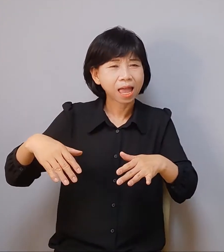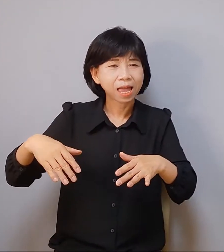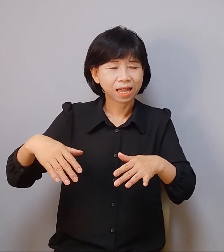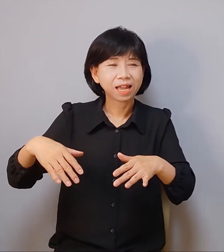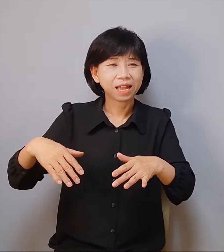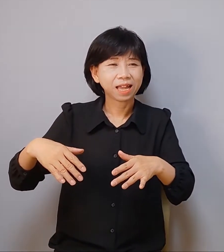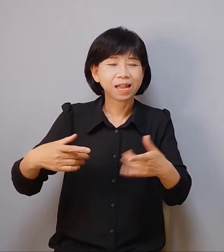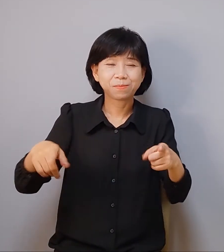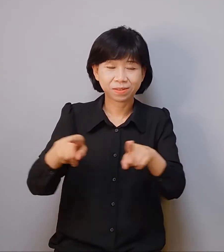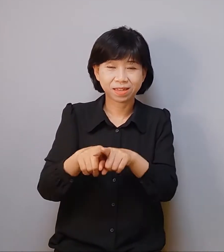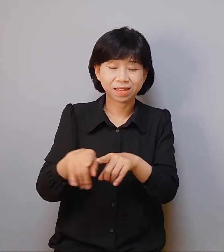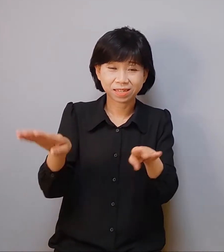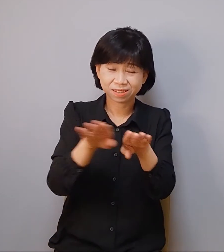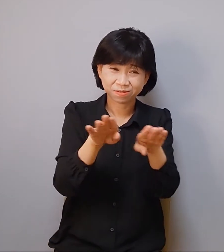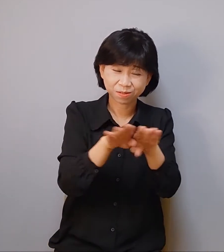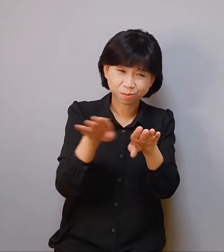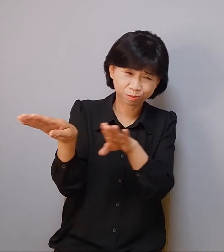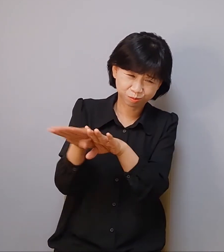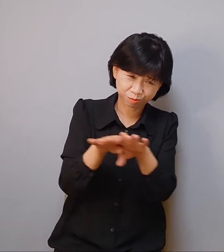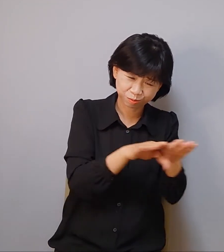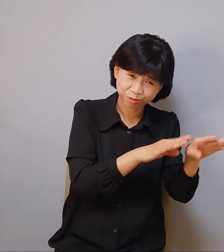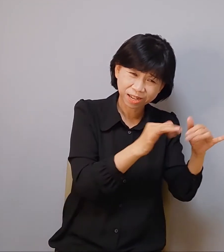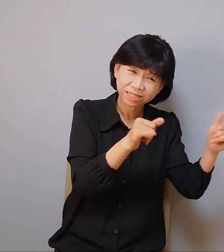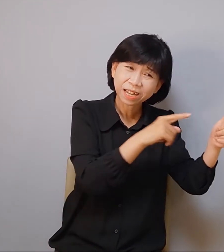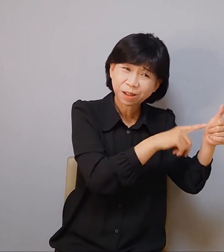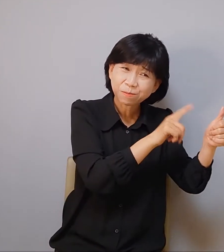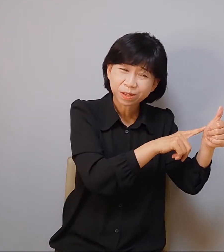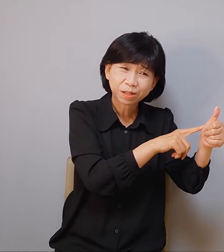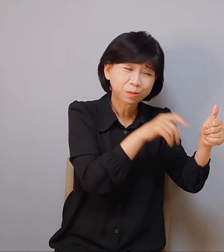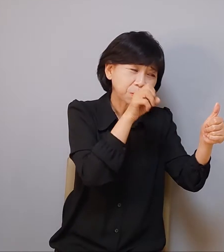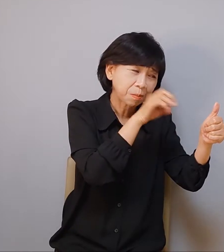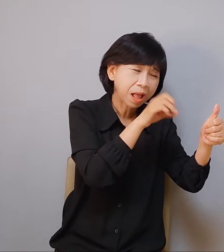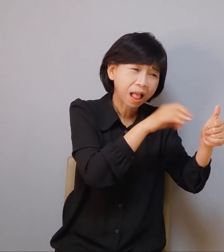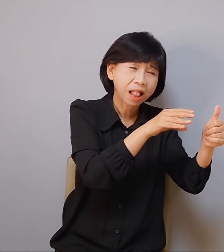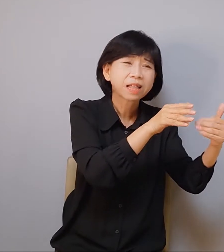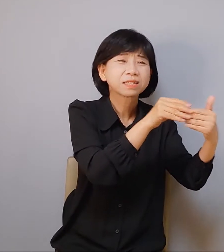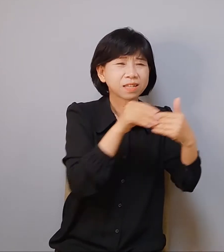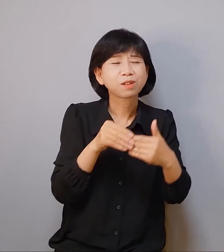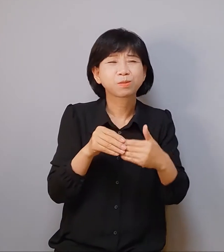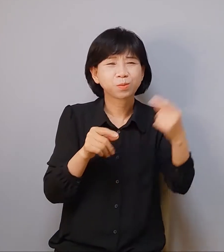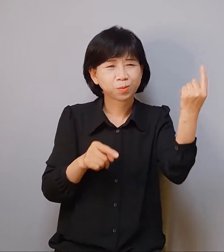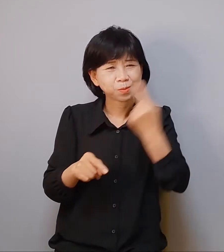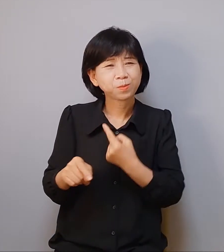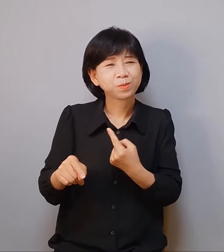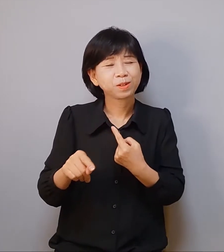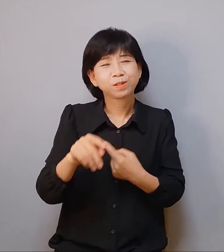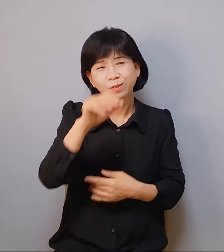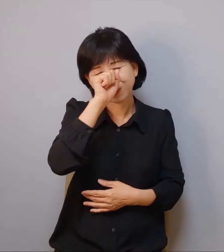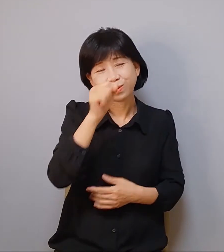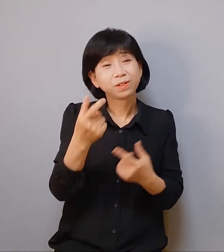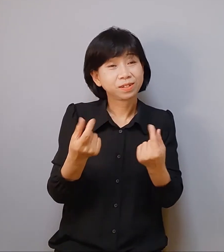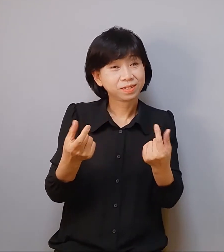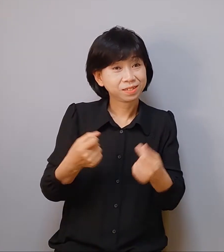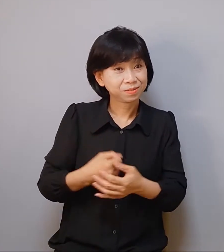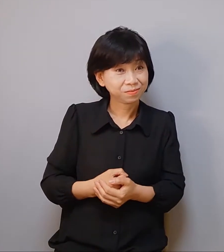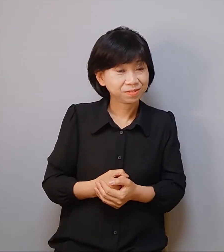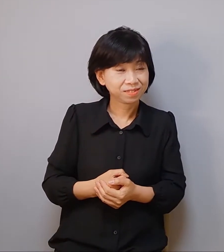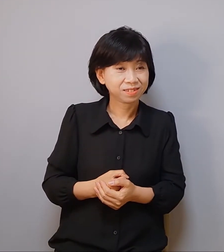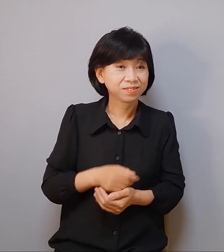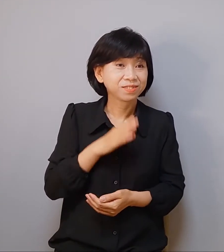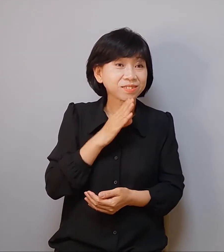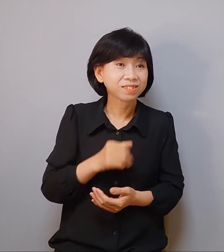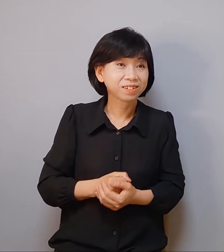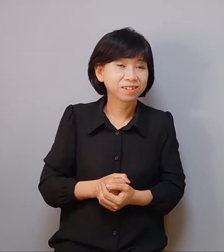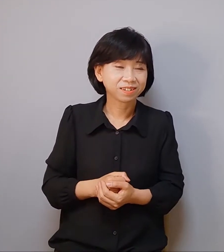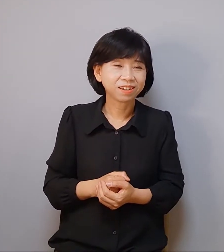있도록 여러분들이 그렇게 말씀을 건네주시면 좋겠습니다. 앞으로 우리 한 해가 몇 달 남았잖아요. 그래서 매월 첫 번째